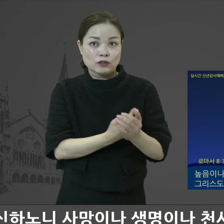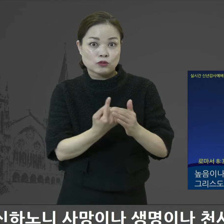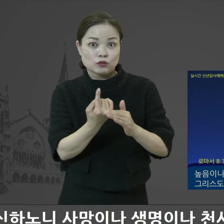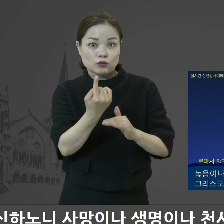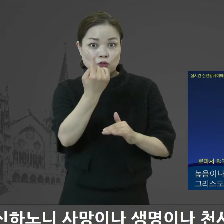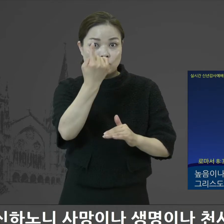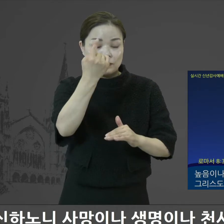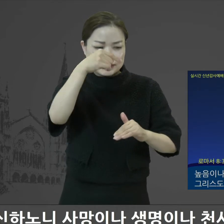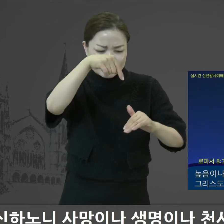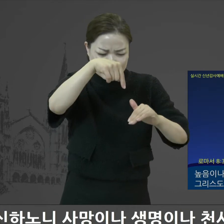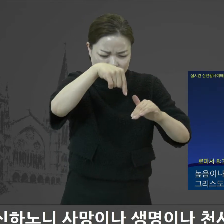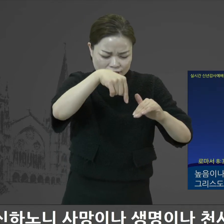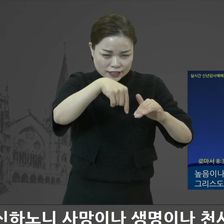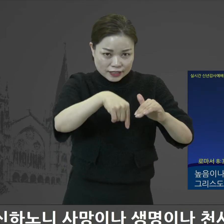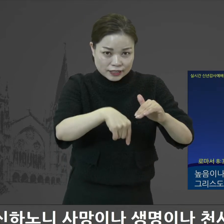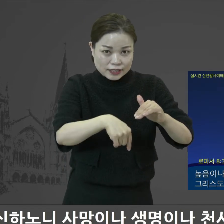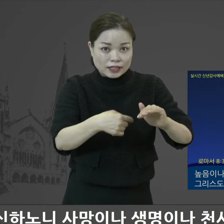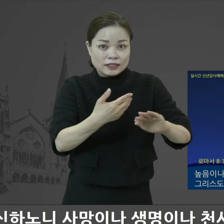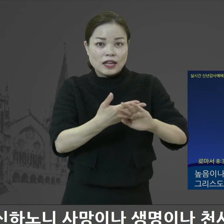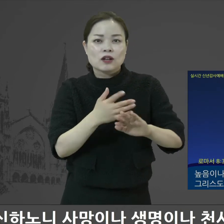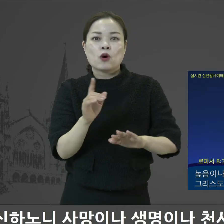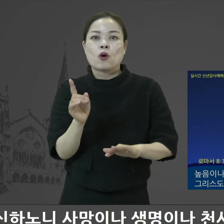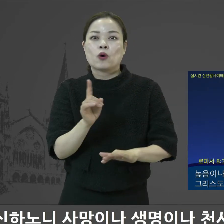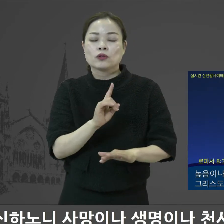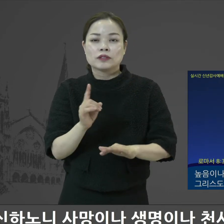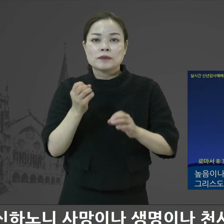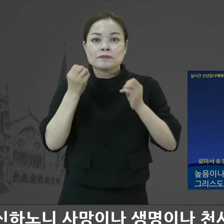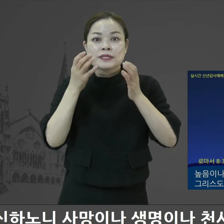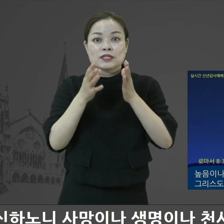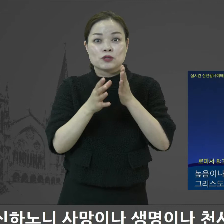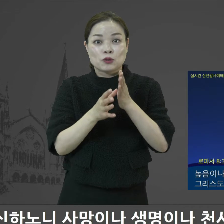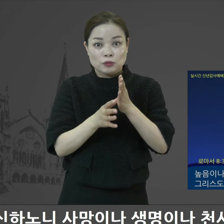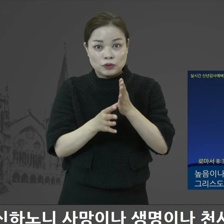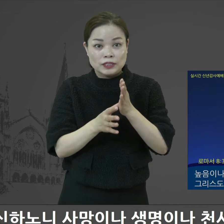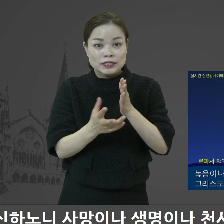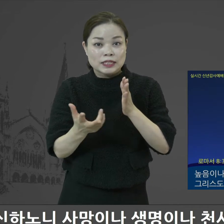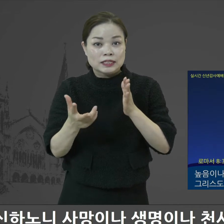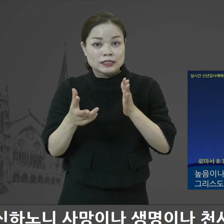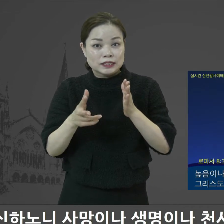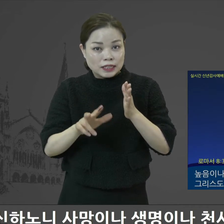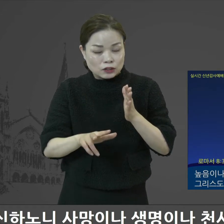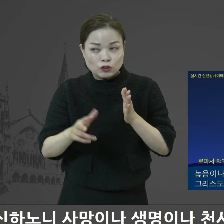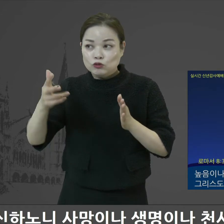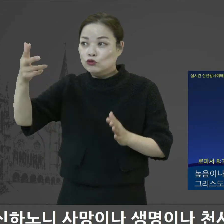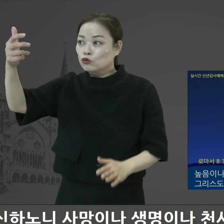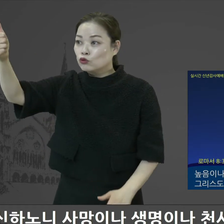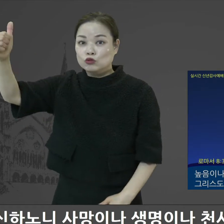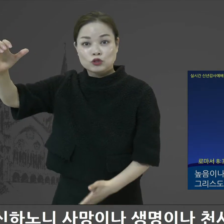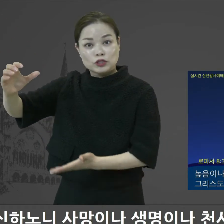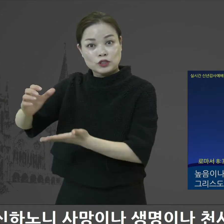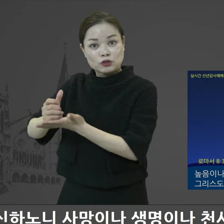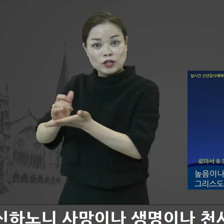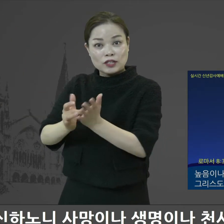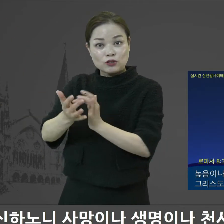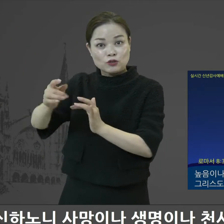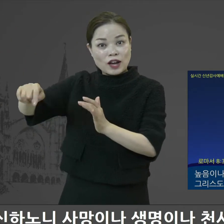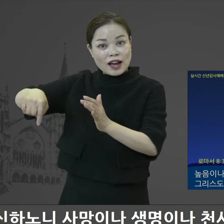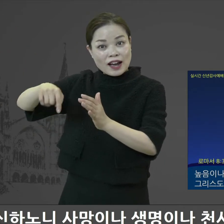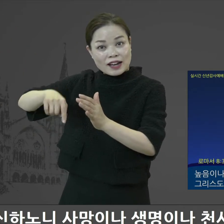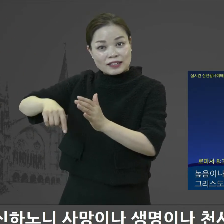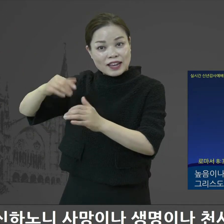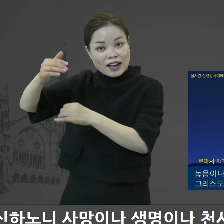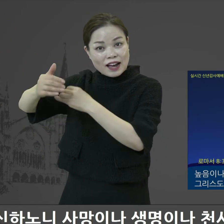높음이나 깊음이나 다른 어떤 피조물들이라도 우리를 우리 주 그리스도 예수 안에